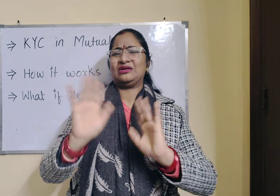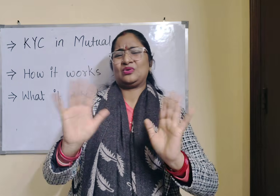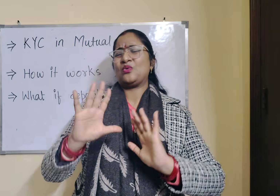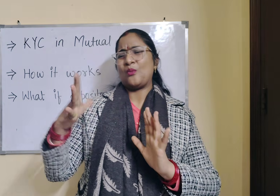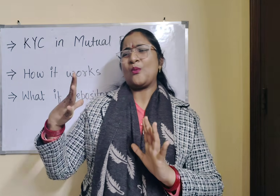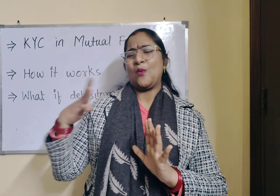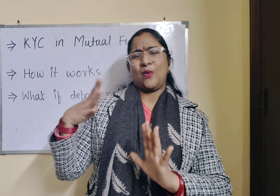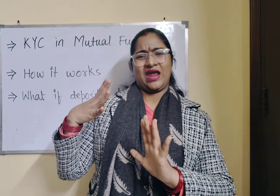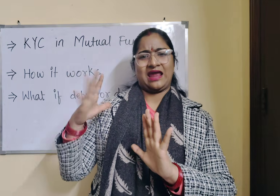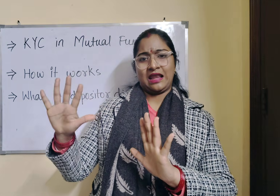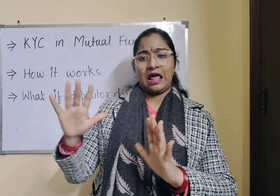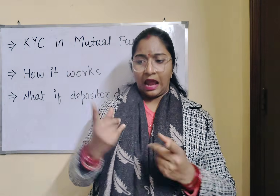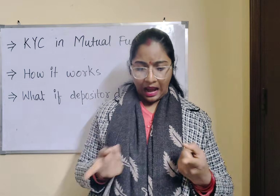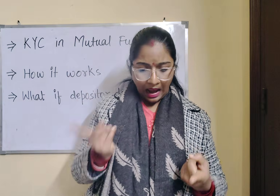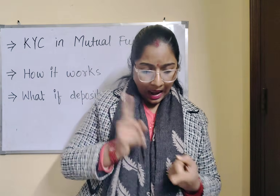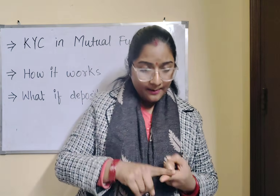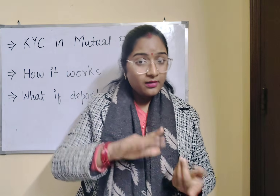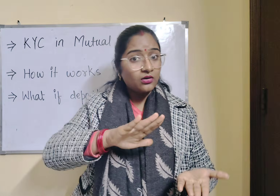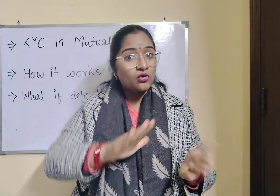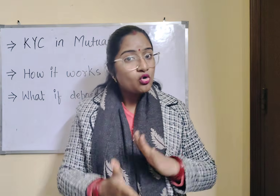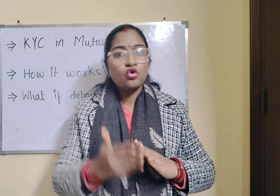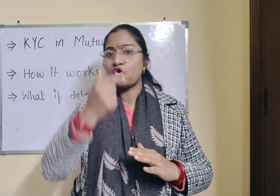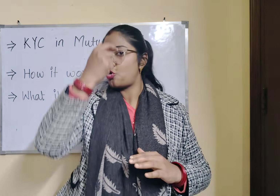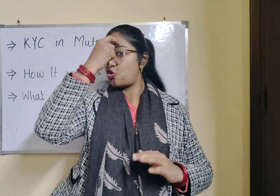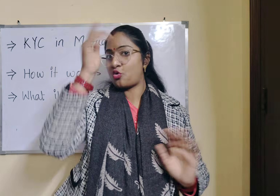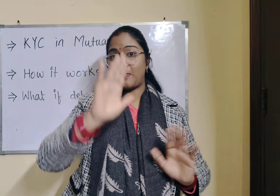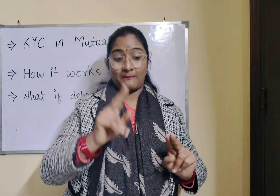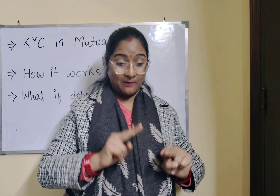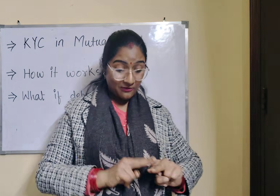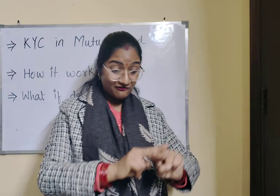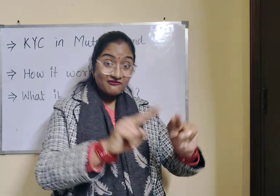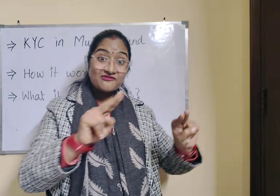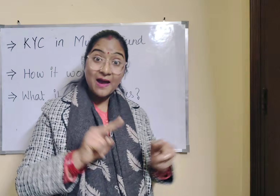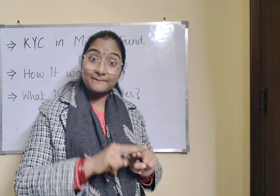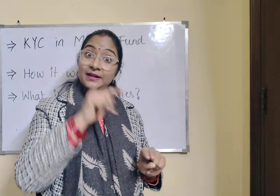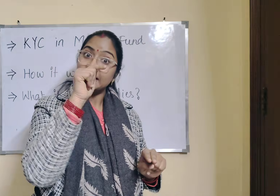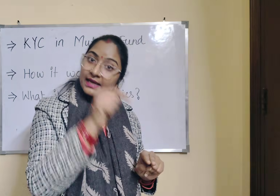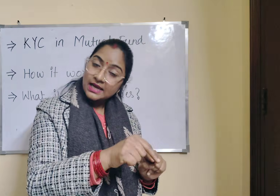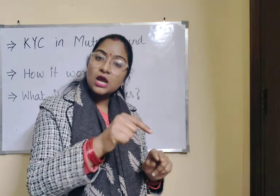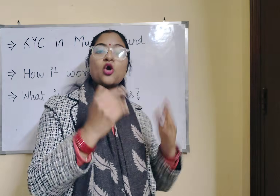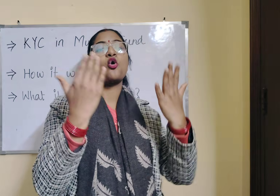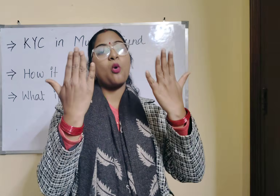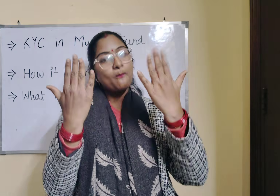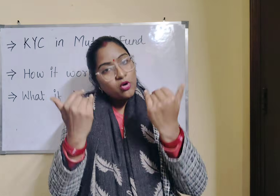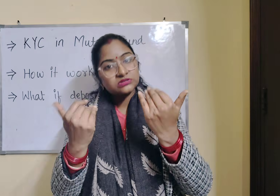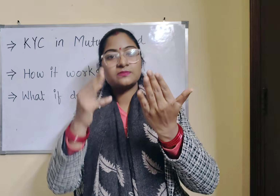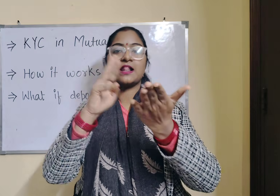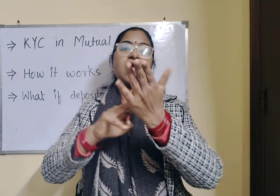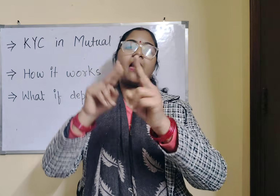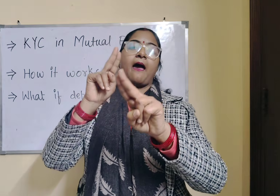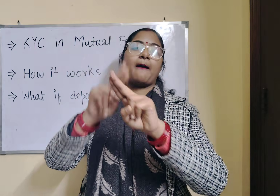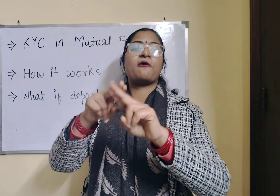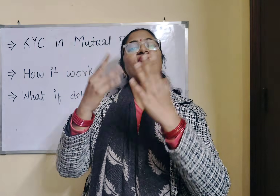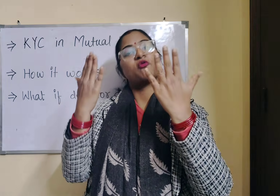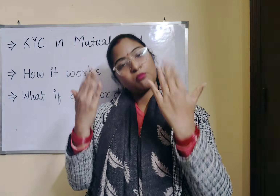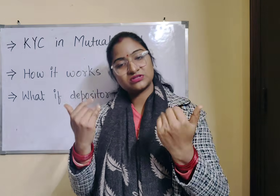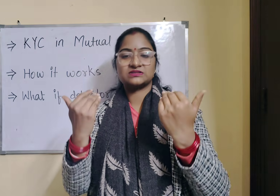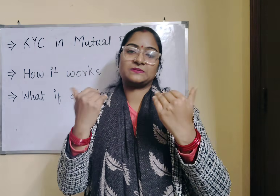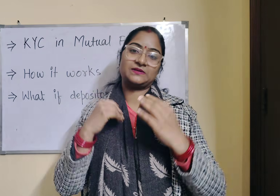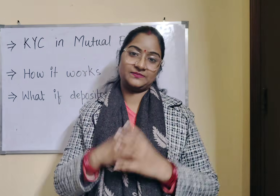वो नॉमिनी का ऑप्शन नहीं मिला या फिर आपने नहीं ऐड किया तो कोई दिक्कत नहीं है, आपकी फैमिली का कोई भी मेंबर जो है वो म्यूचुअल